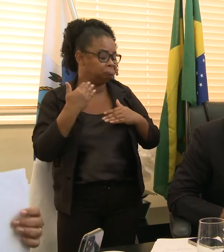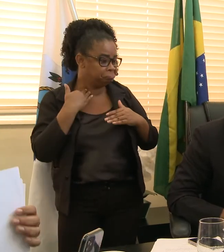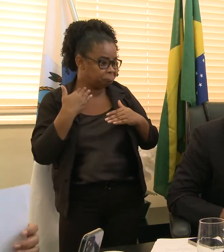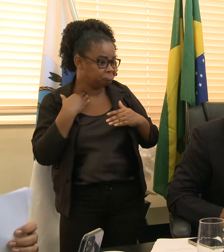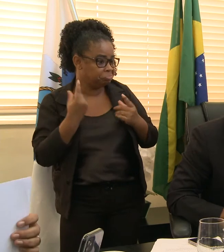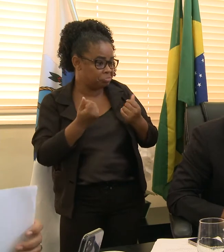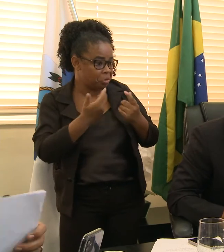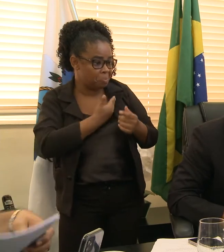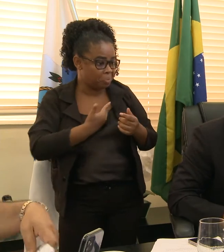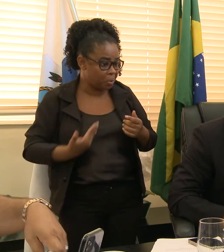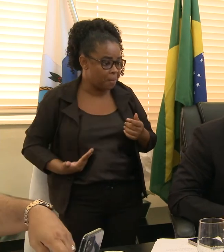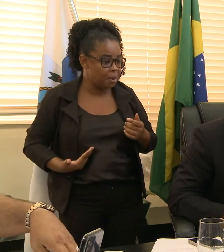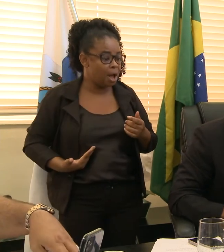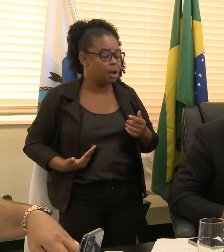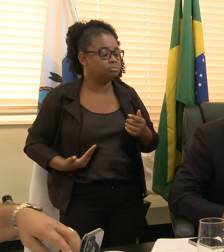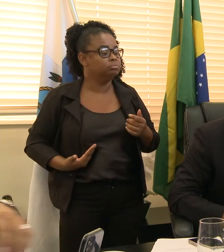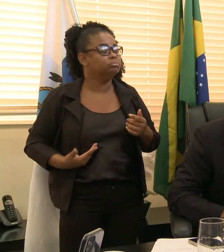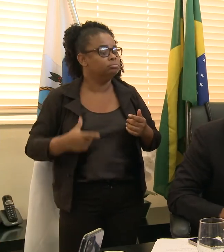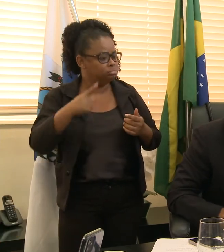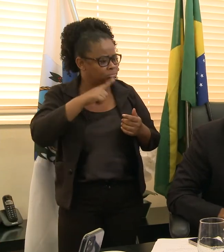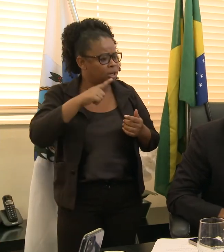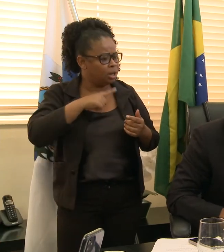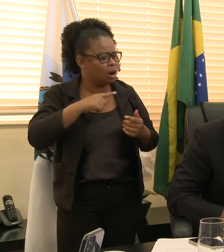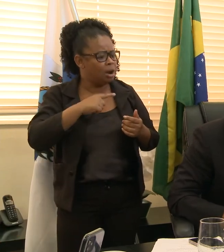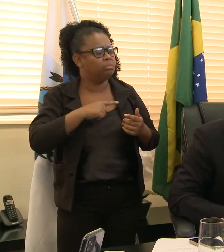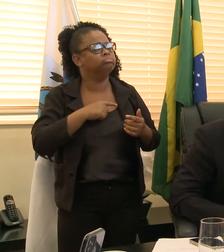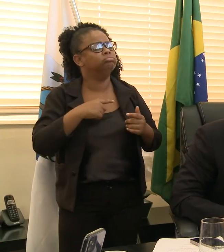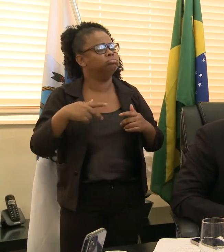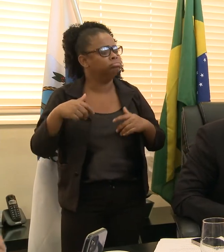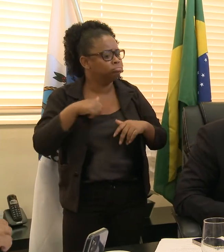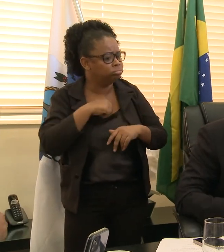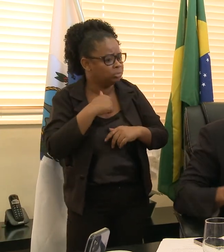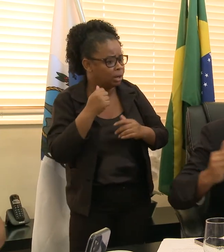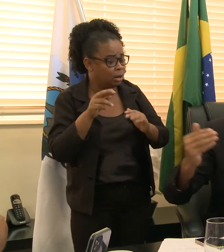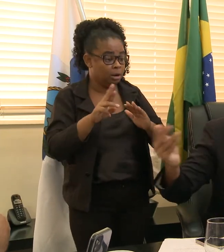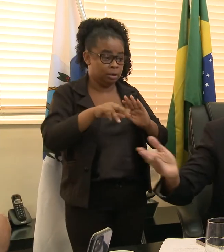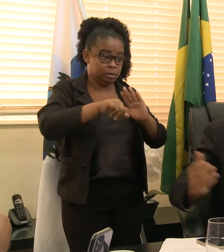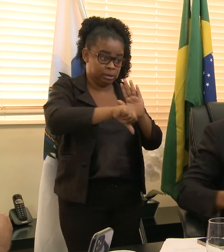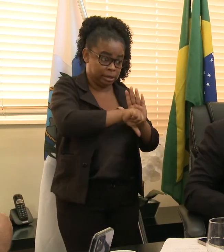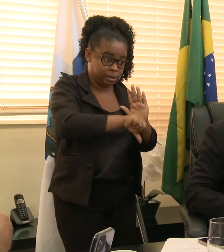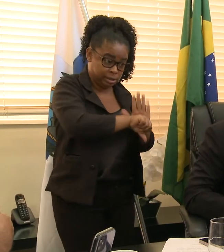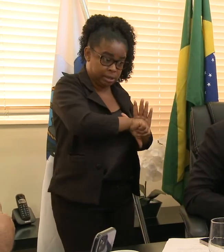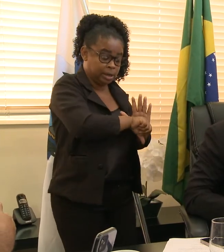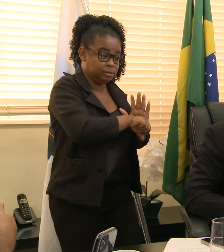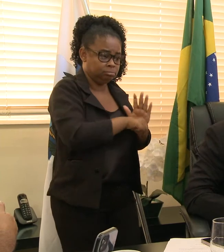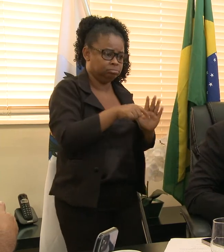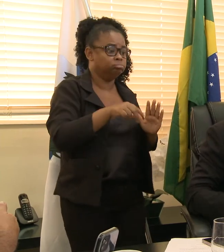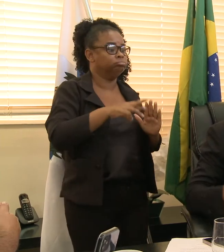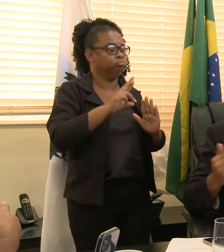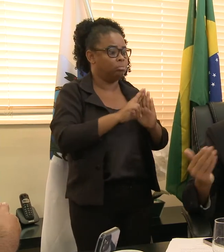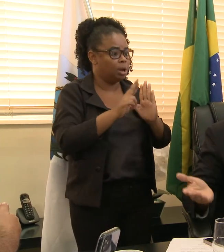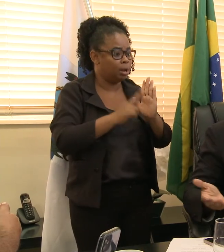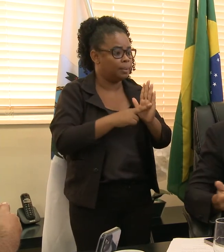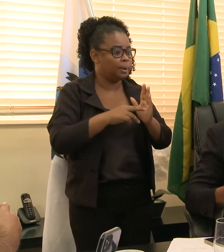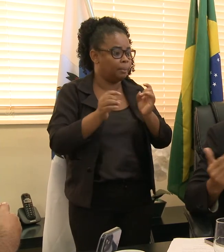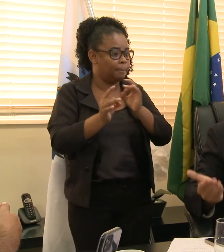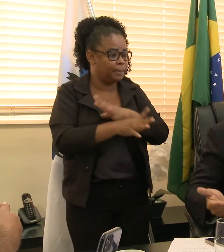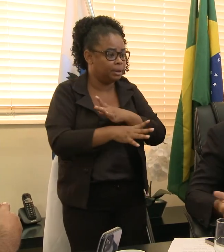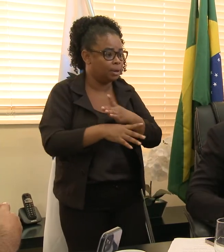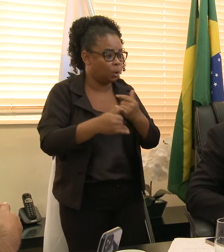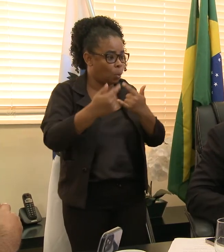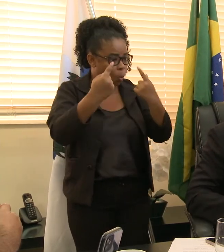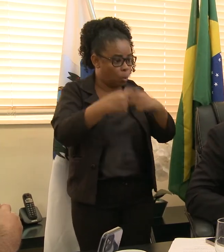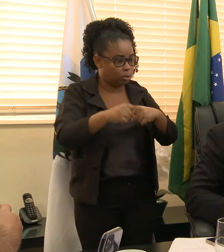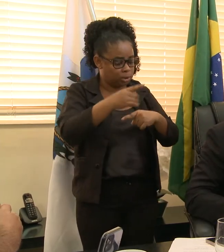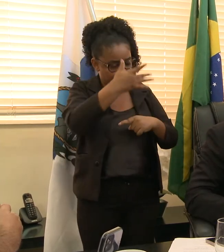serão penalizados. E nós, a Câmara de Vereadores, não só o senhor como o primeiro secretário, estamos dando